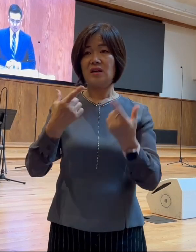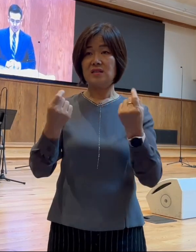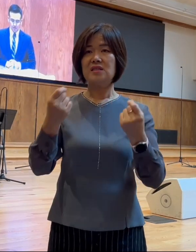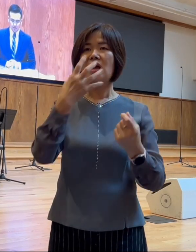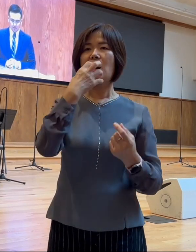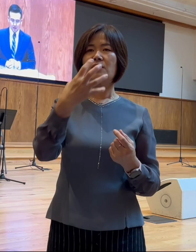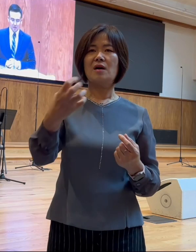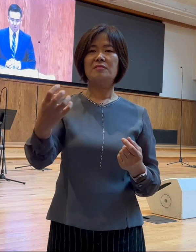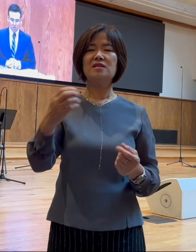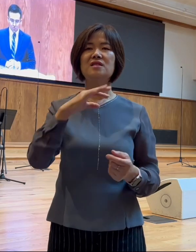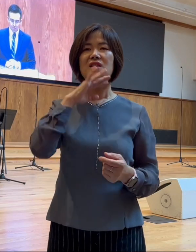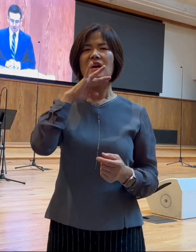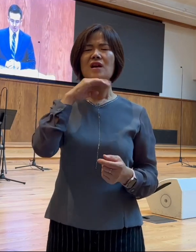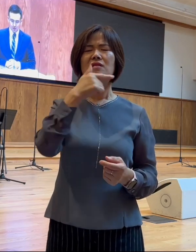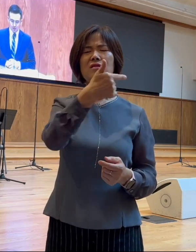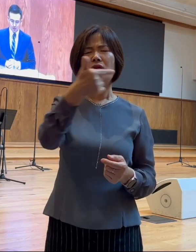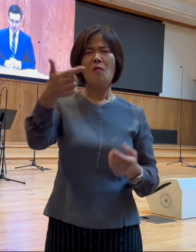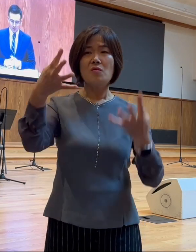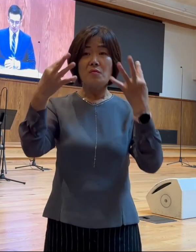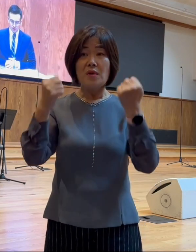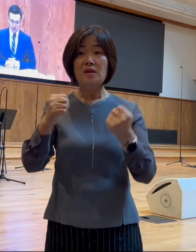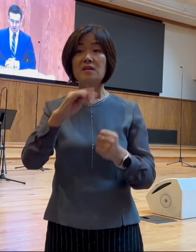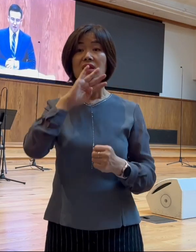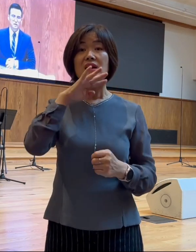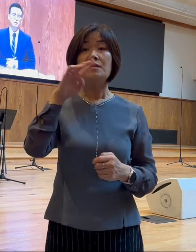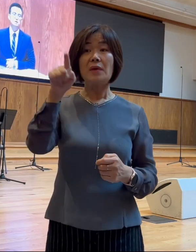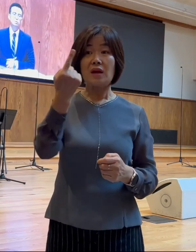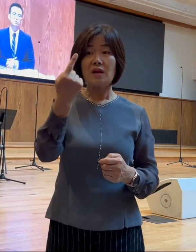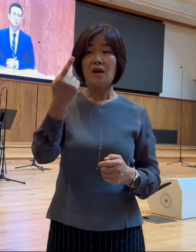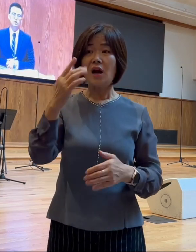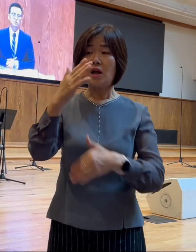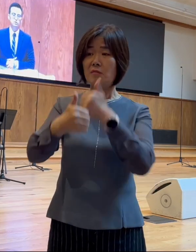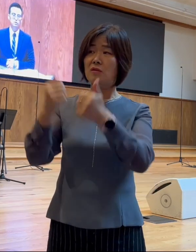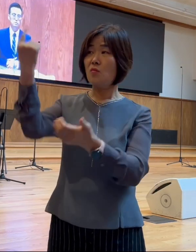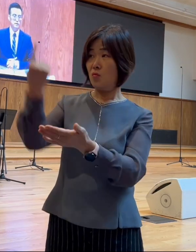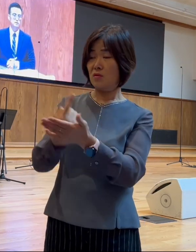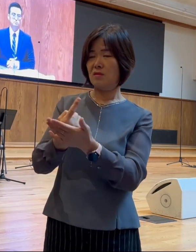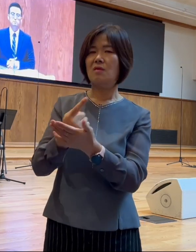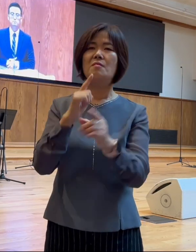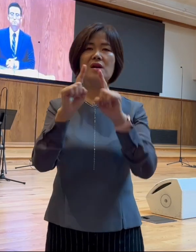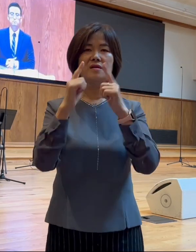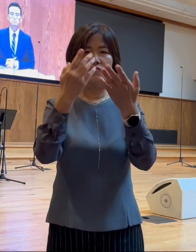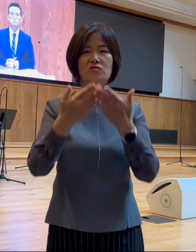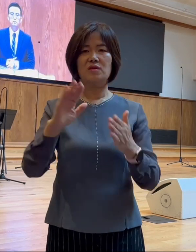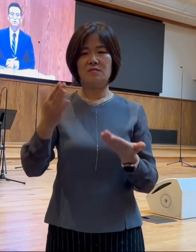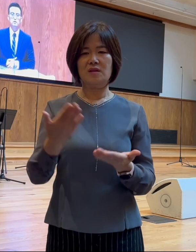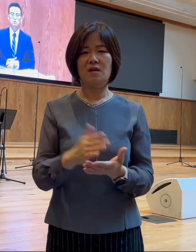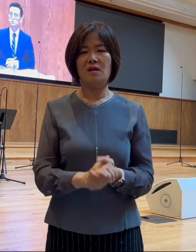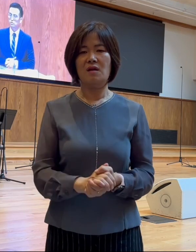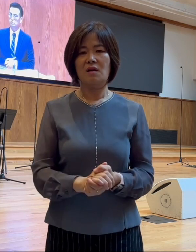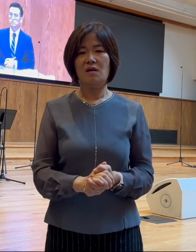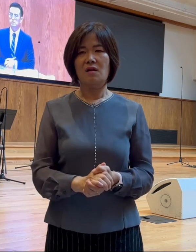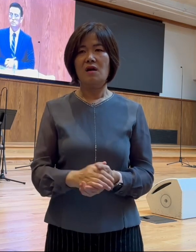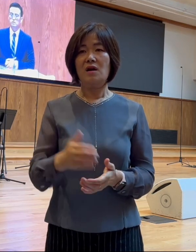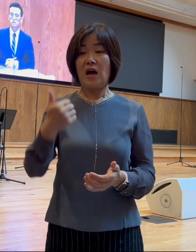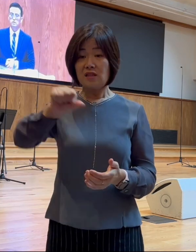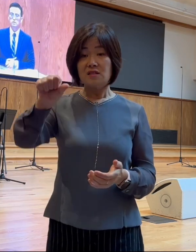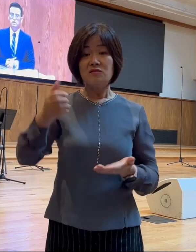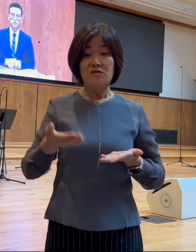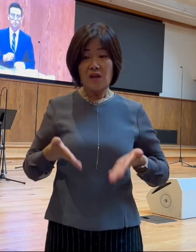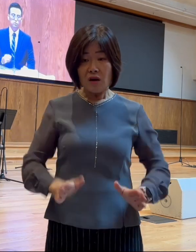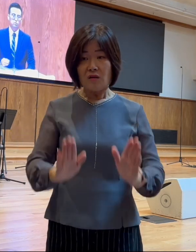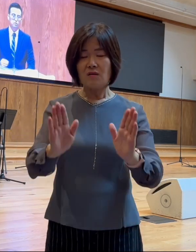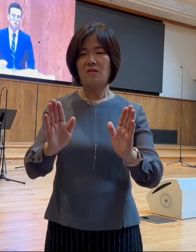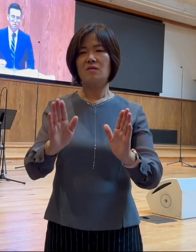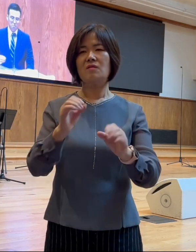아브라함은 나이가 너무 많은 자기 자신에게 하나님께서 오셔서 하셨던 그 말씀, 그걸 믿었습니다.